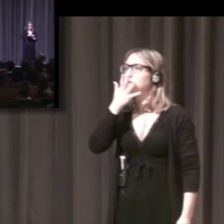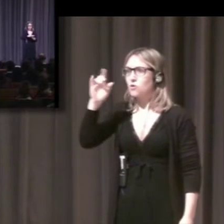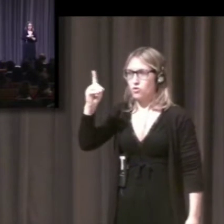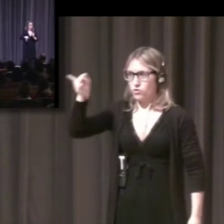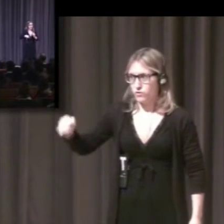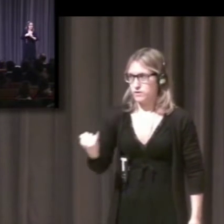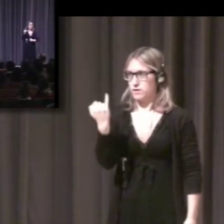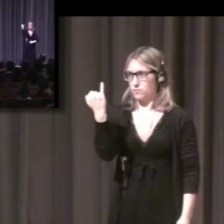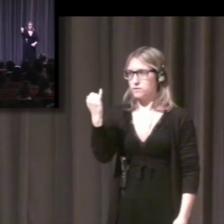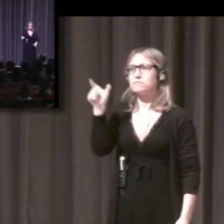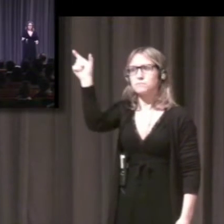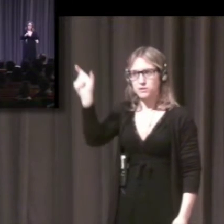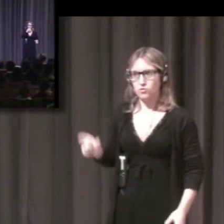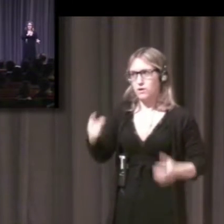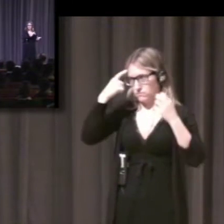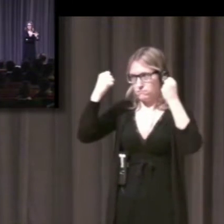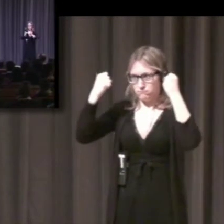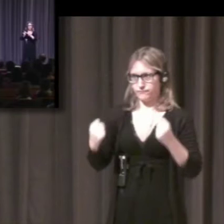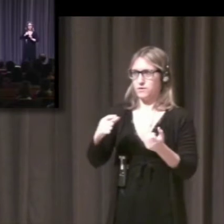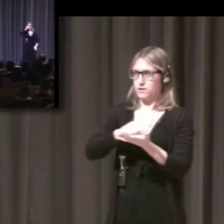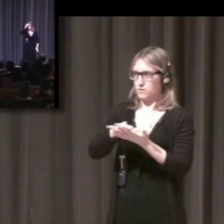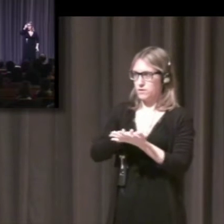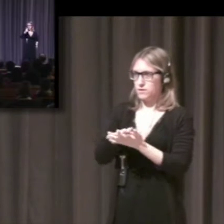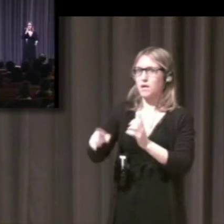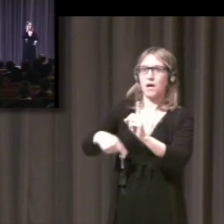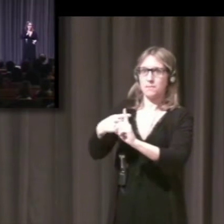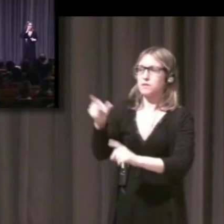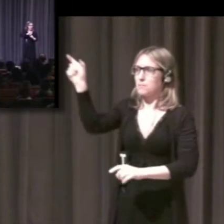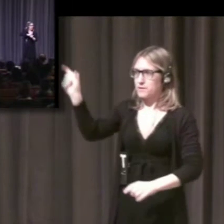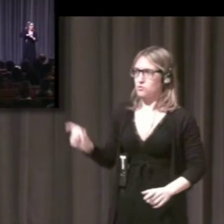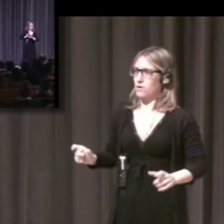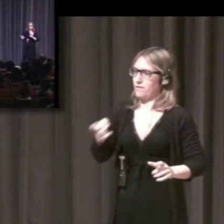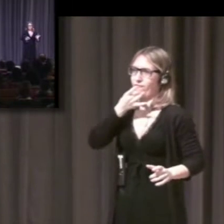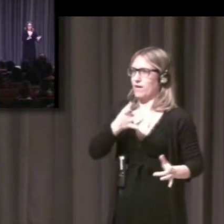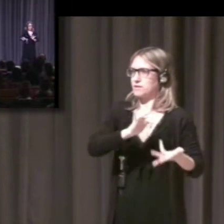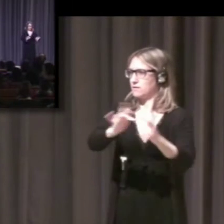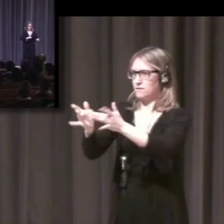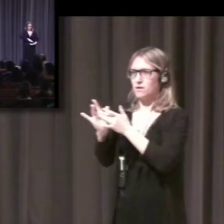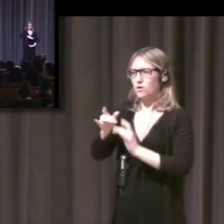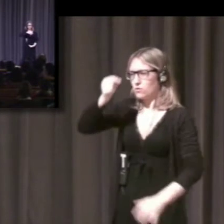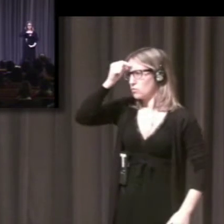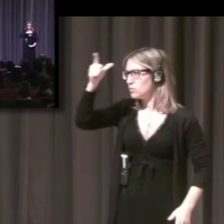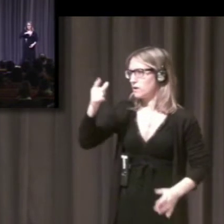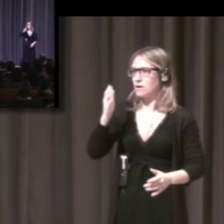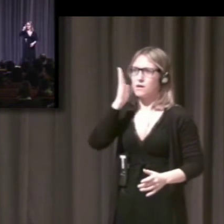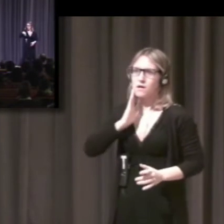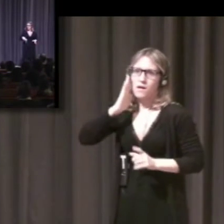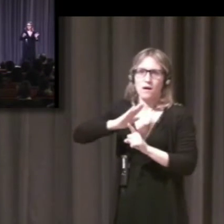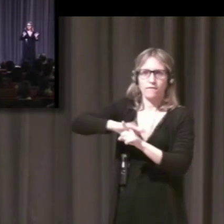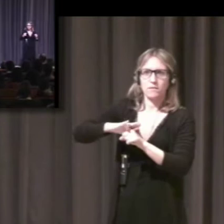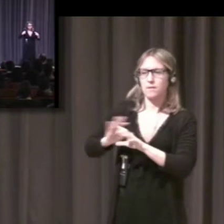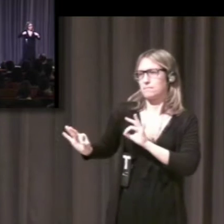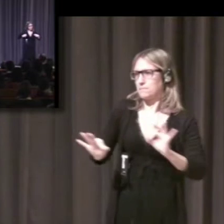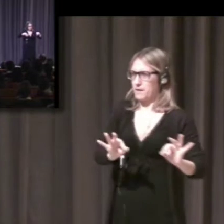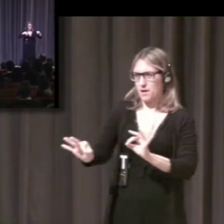persona molt cordial, molt culta, molt afable, molt preparada i en tot cas jo estic